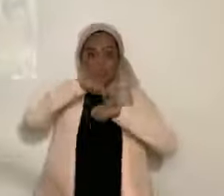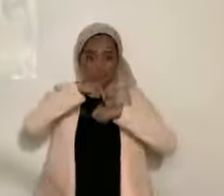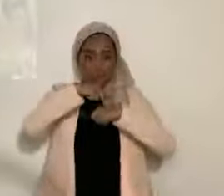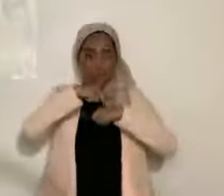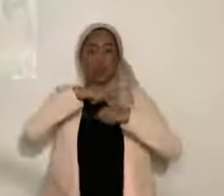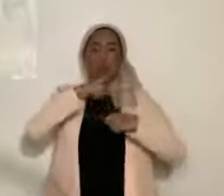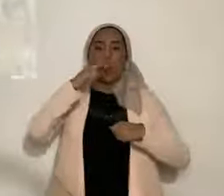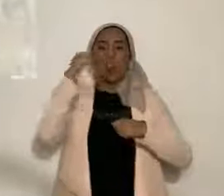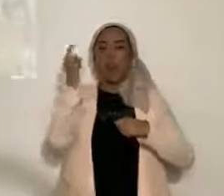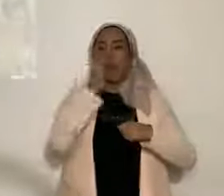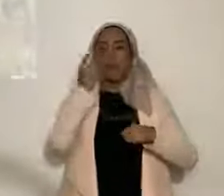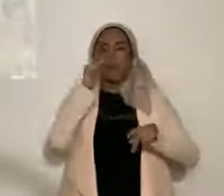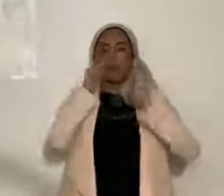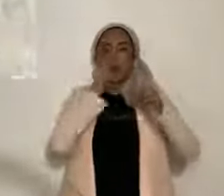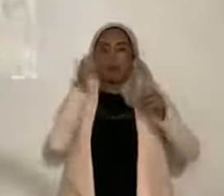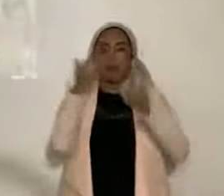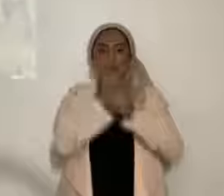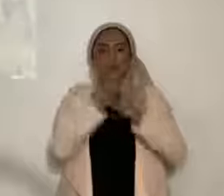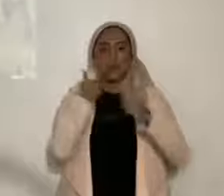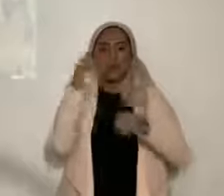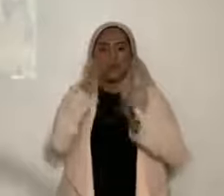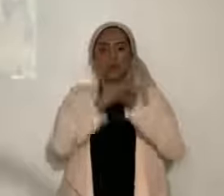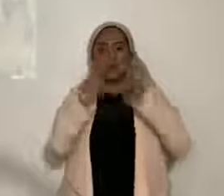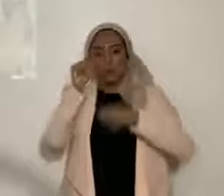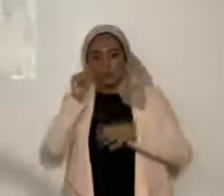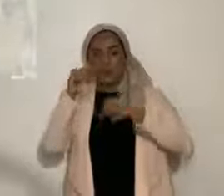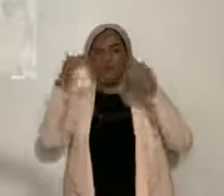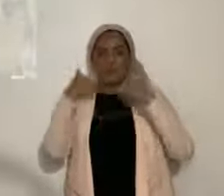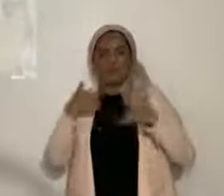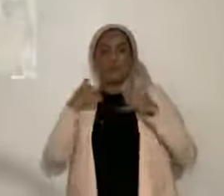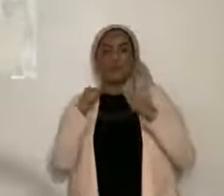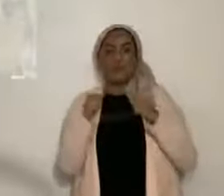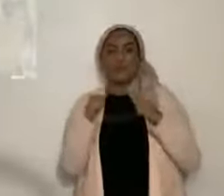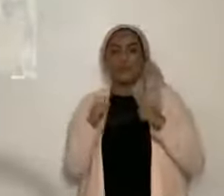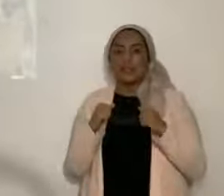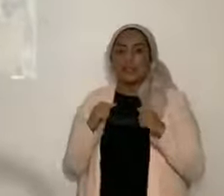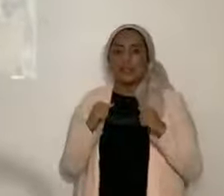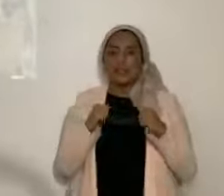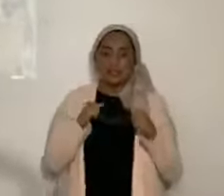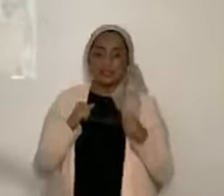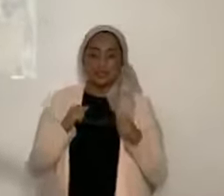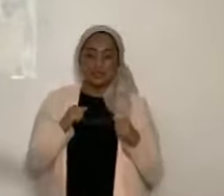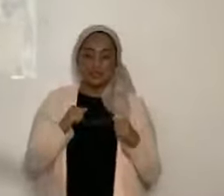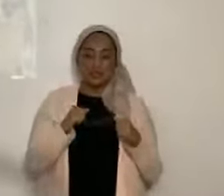¿de acuerdo? Está en Apocalipsis 20. Bueno, 2 Tesalonicenses 2,